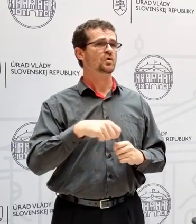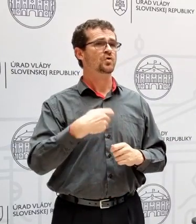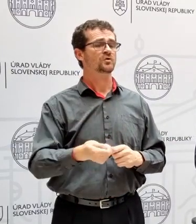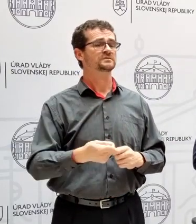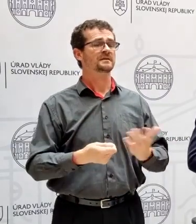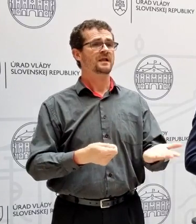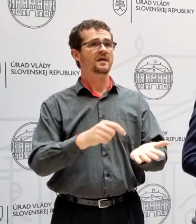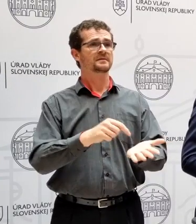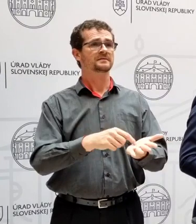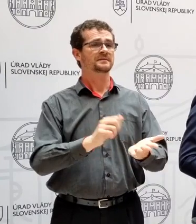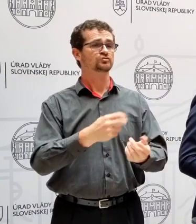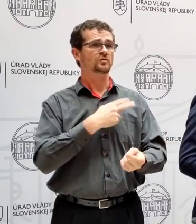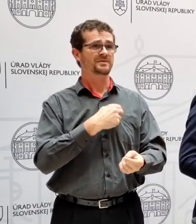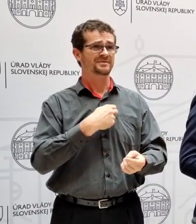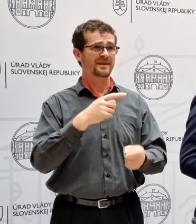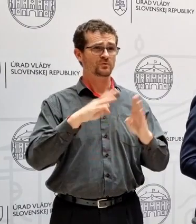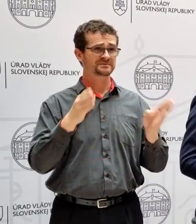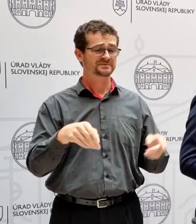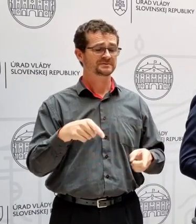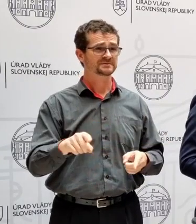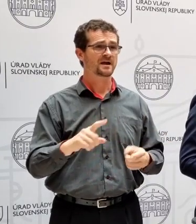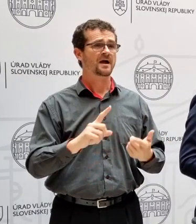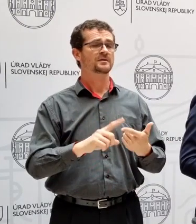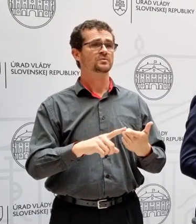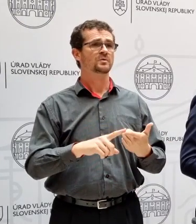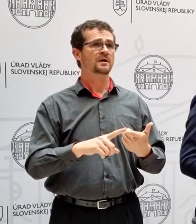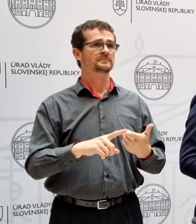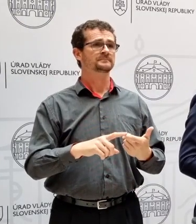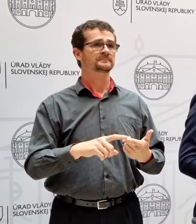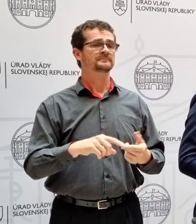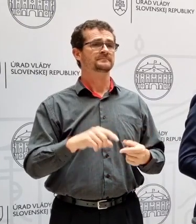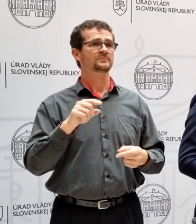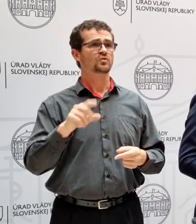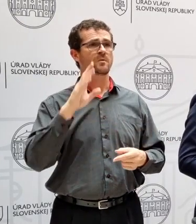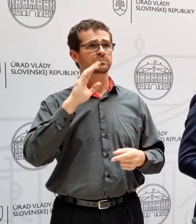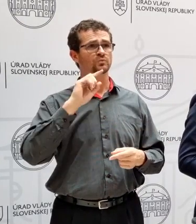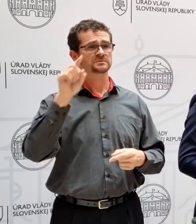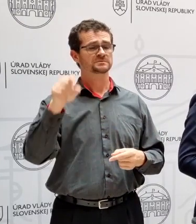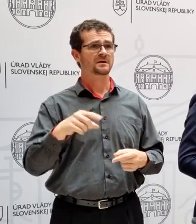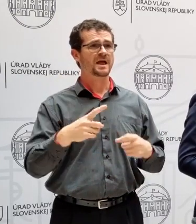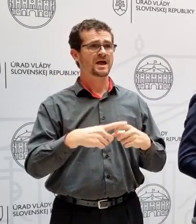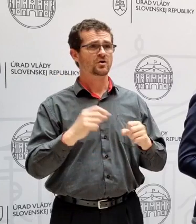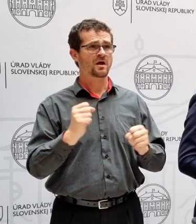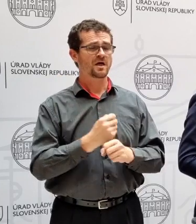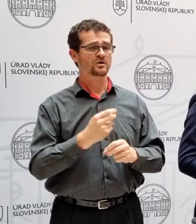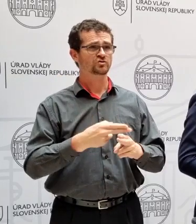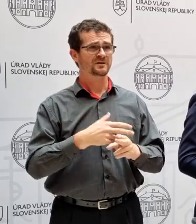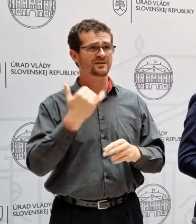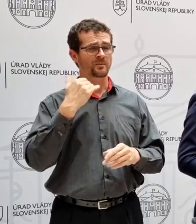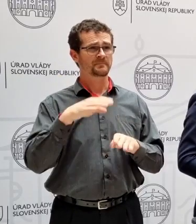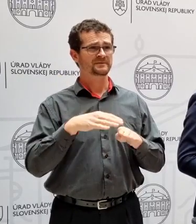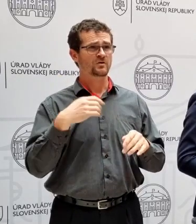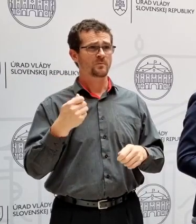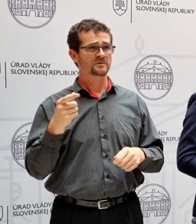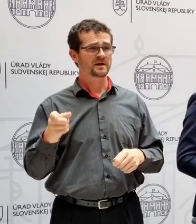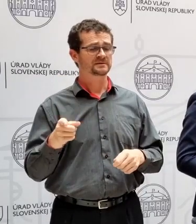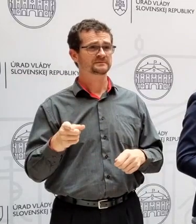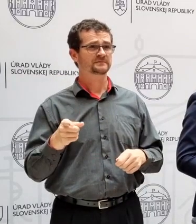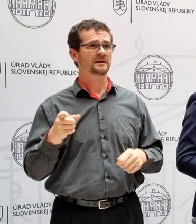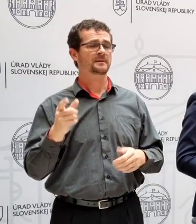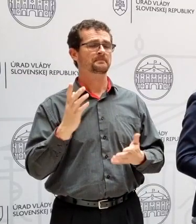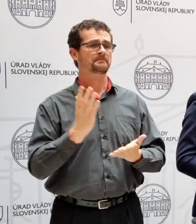natrčenej dlane aj nemocnice a druhá, do toho Bruselu ide Karol Galek, štátny tajomník ministerstva hospodárstva, ktorý